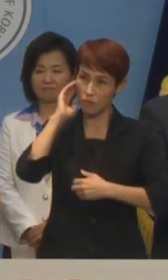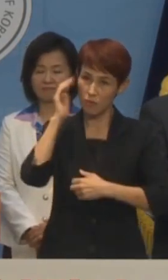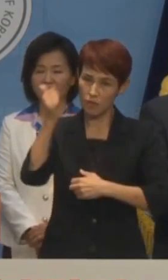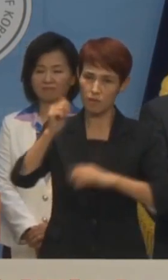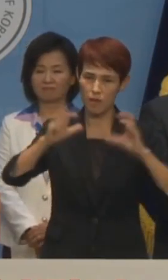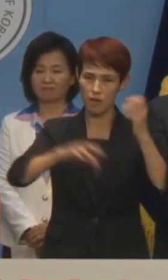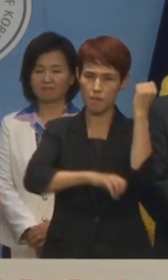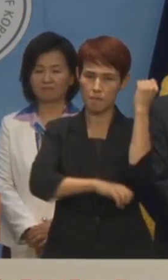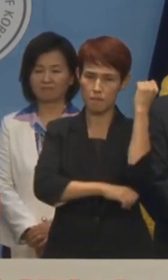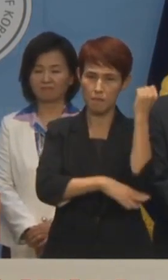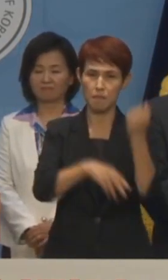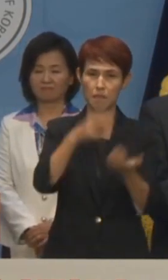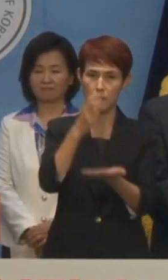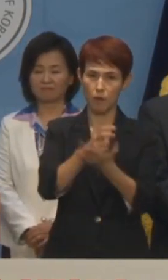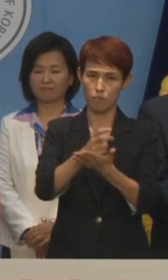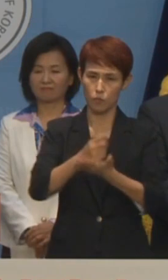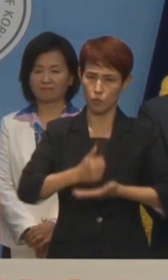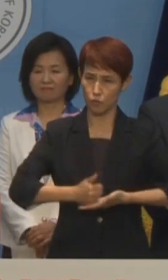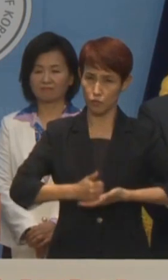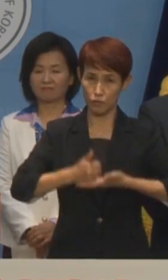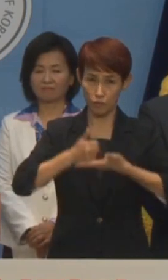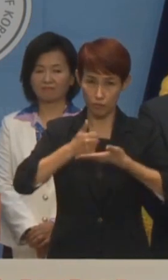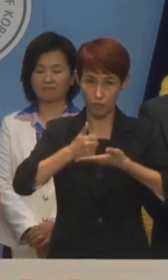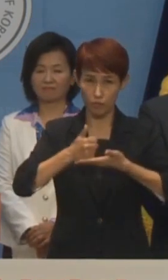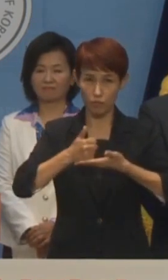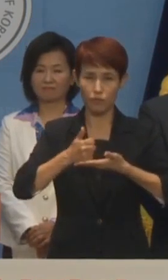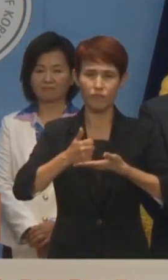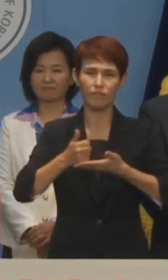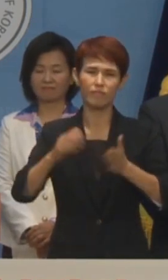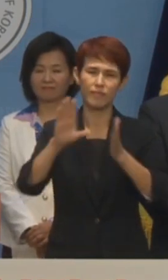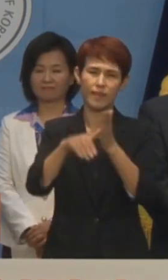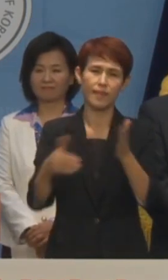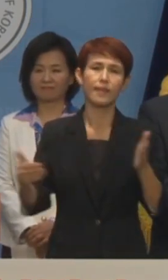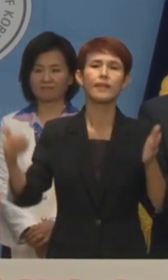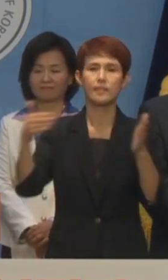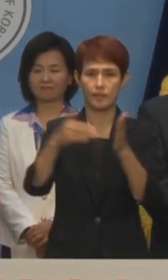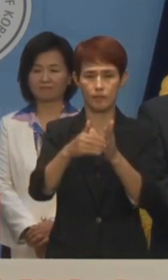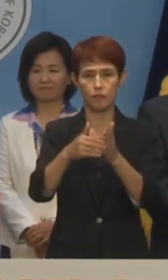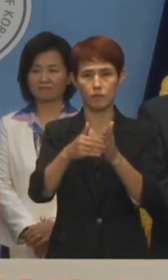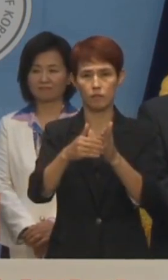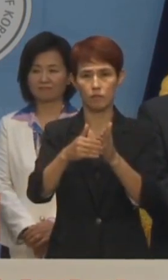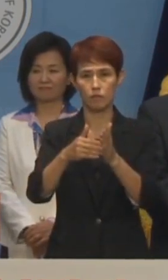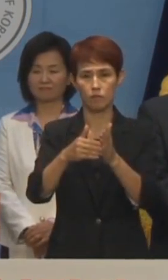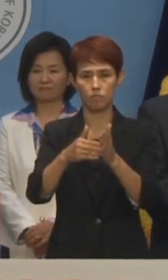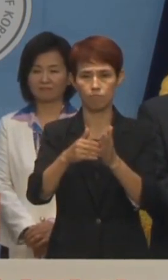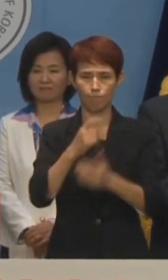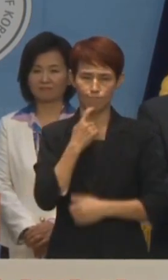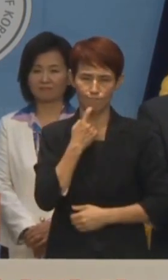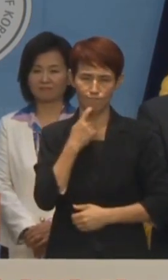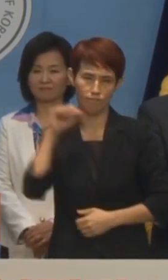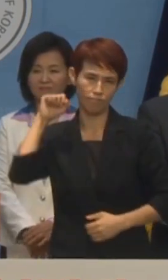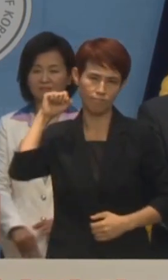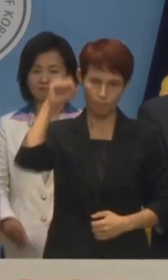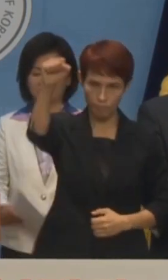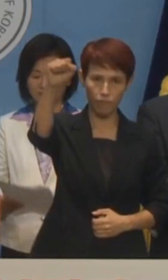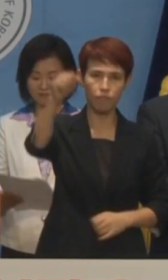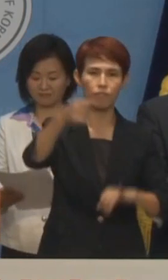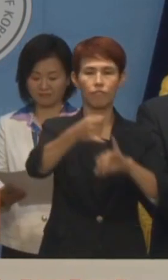정신을 다시 존중하는 그런 날까지 끝까지 싸워나갈